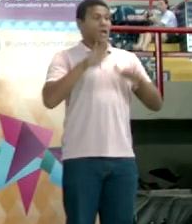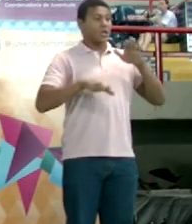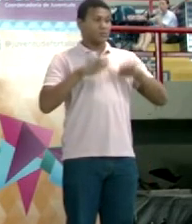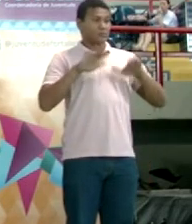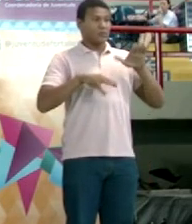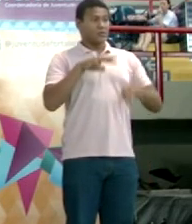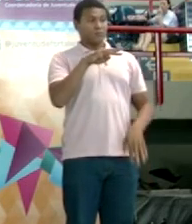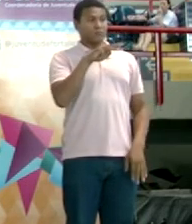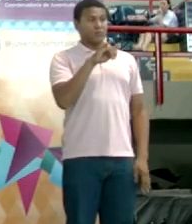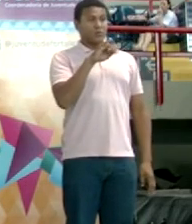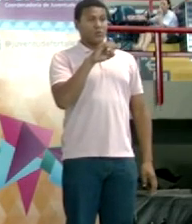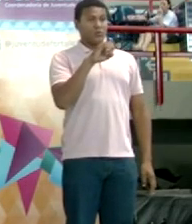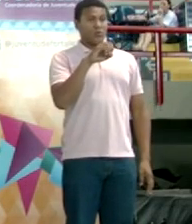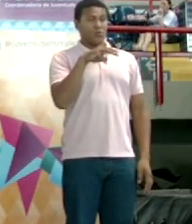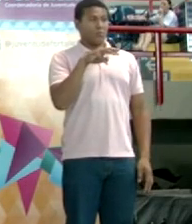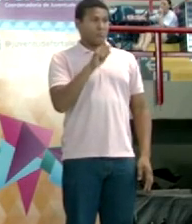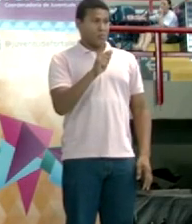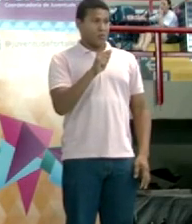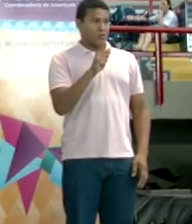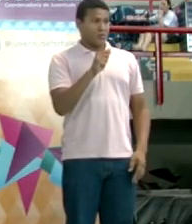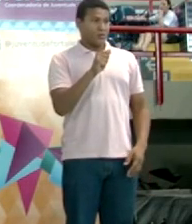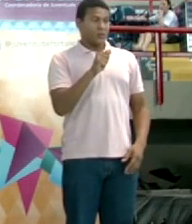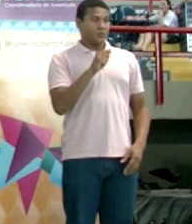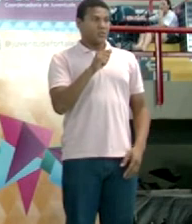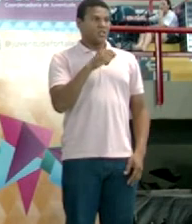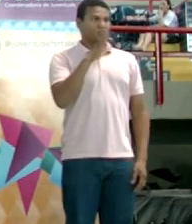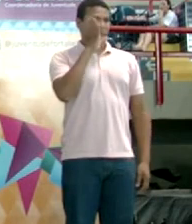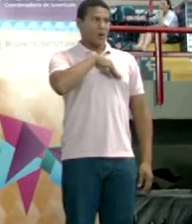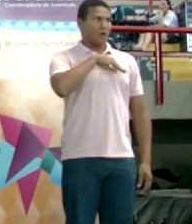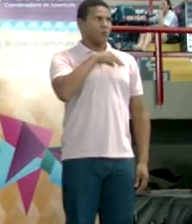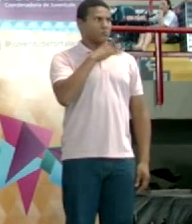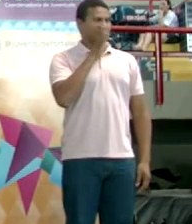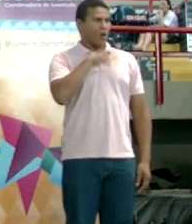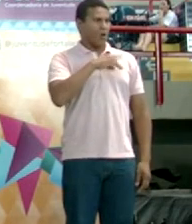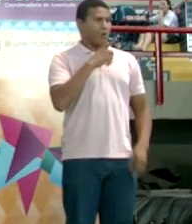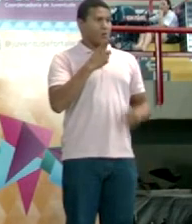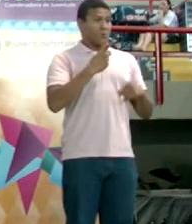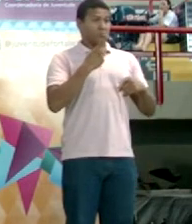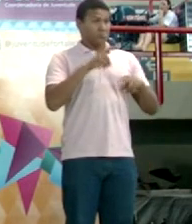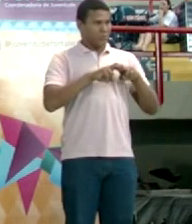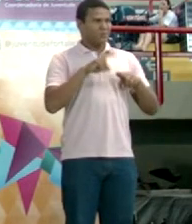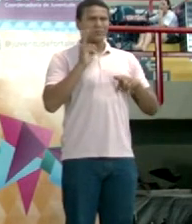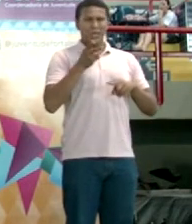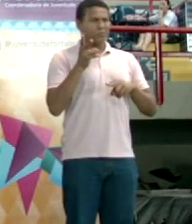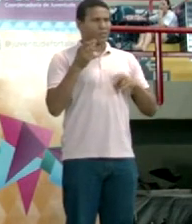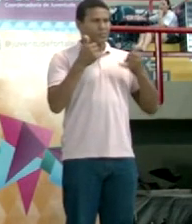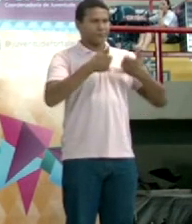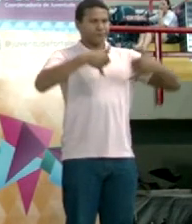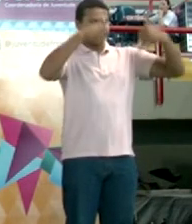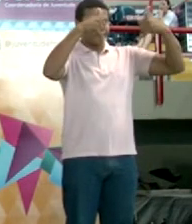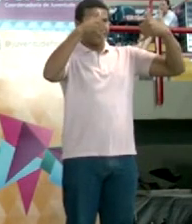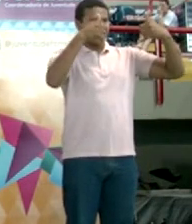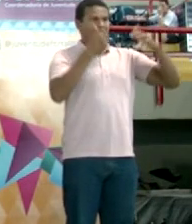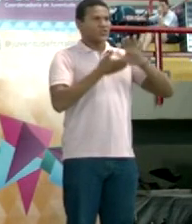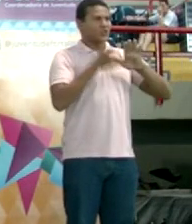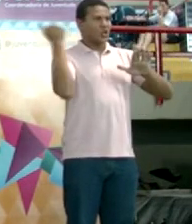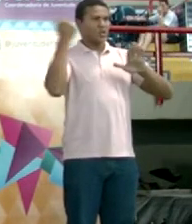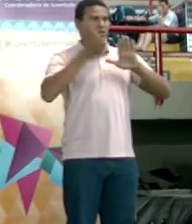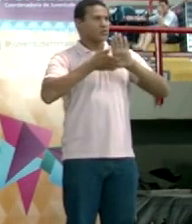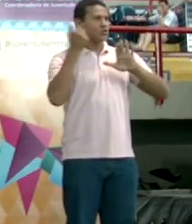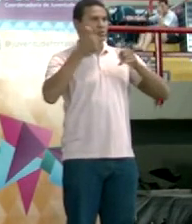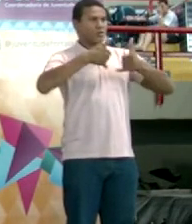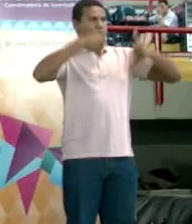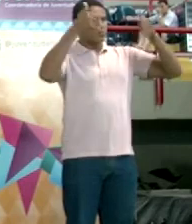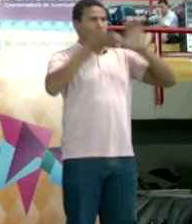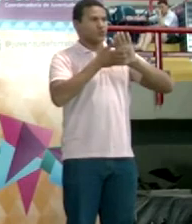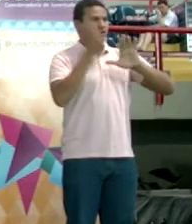certo? Nesses casos, sempre se recomenda a retirada do útero e, depende do caso, depende do médico, também a